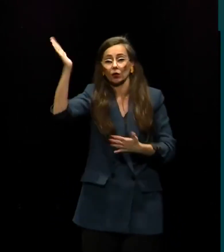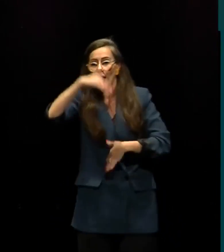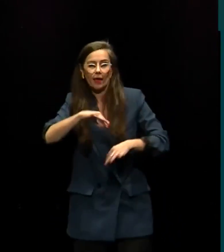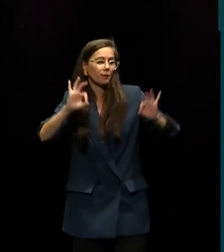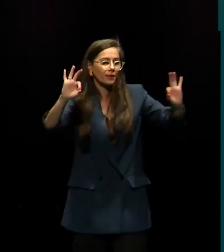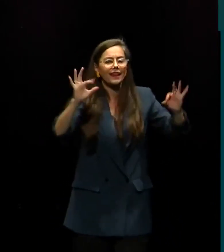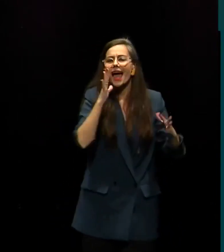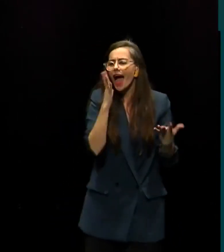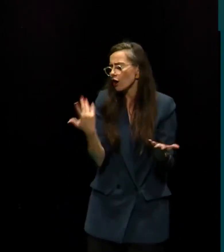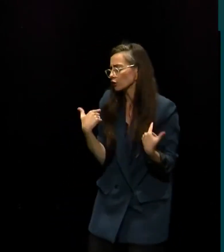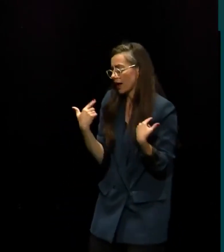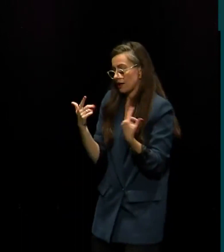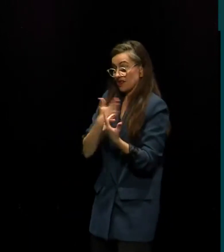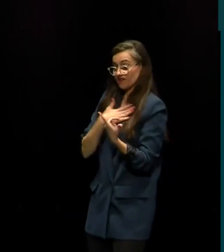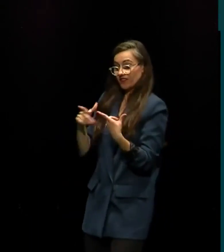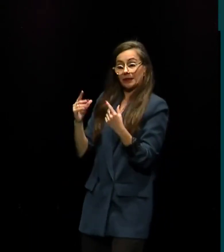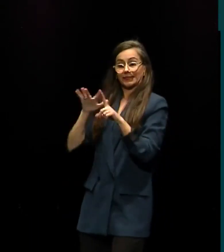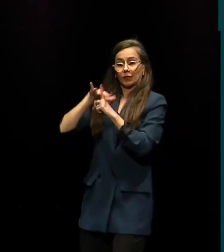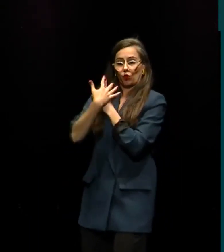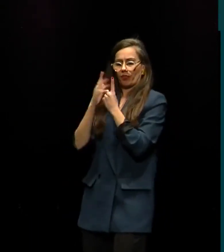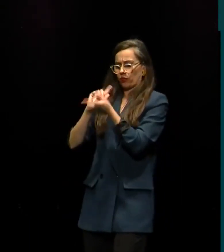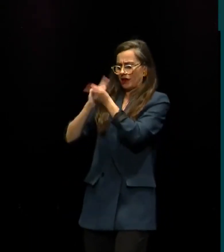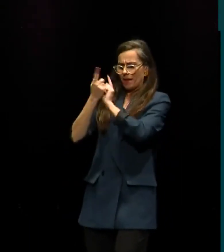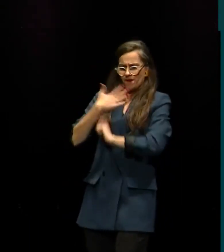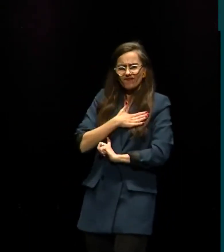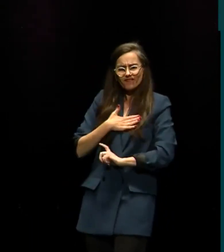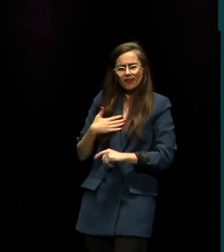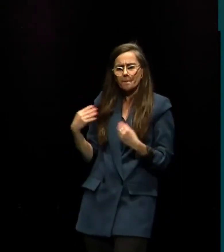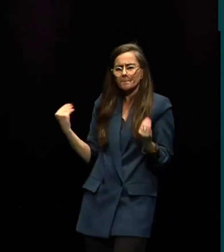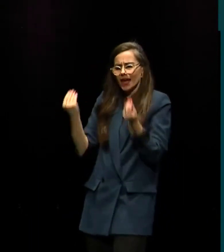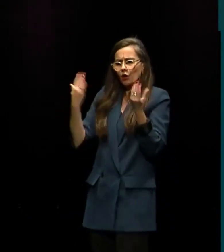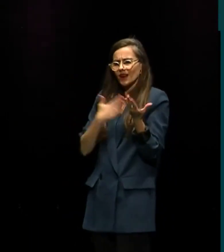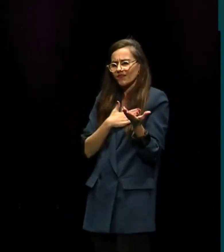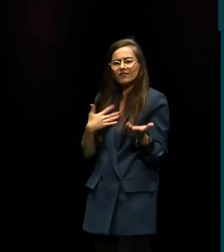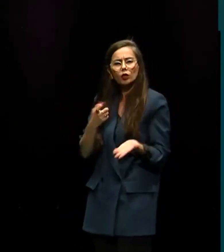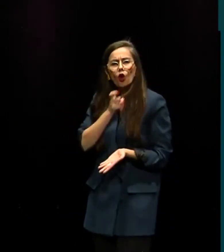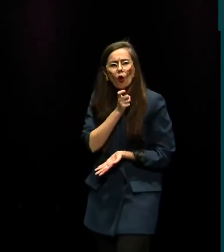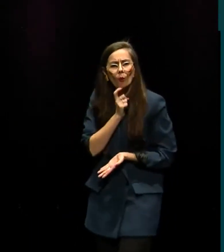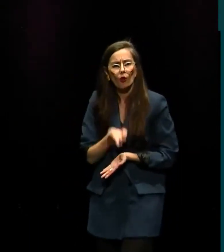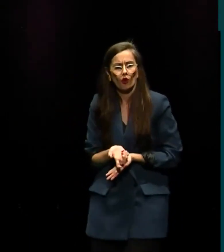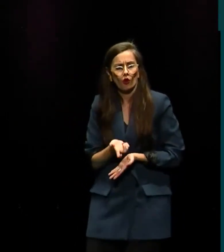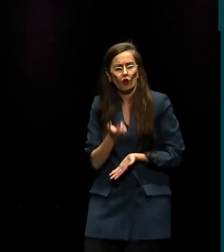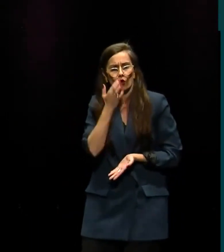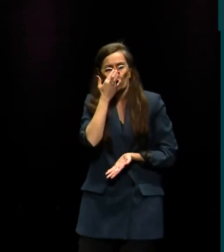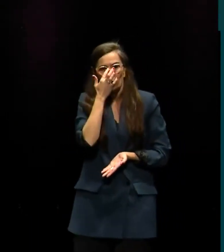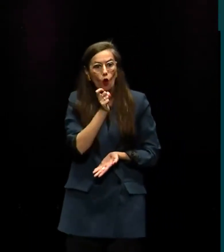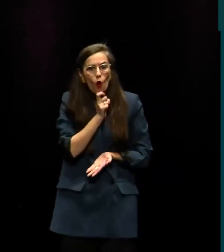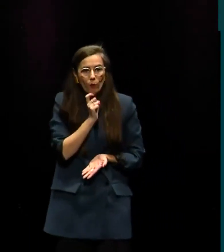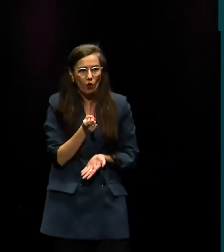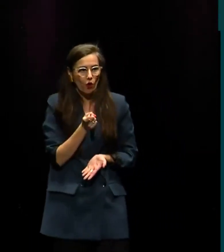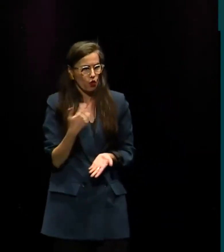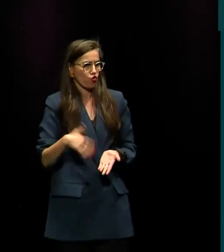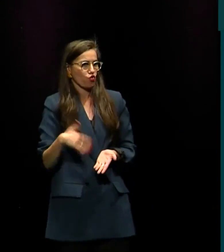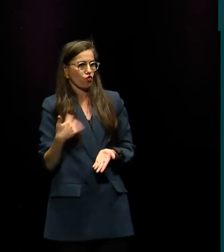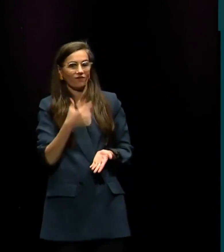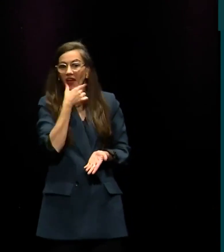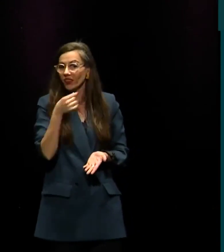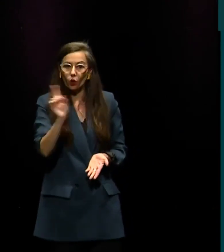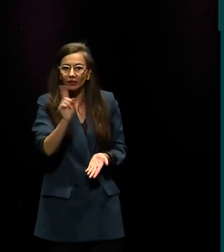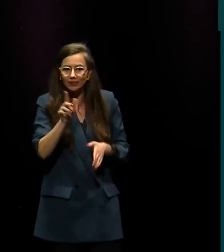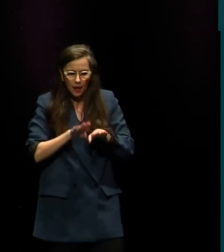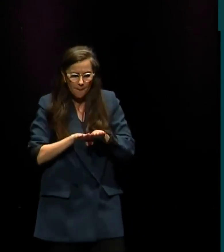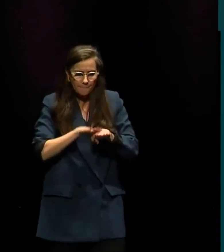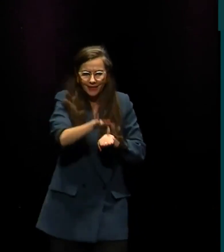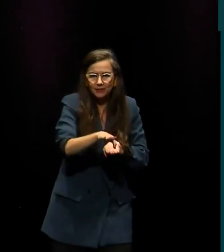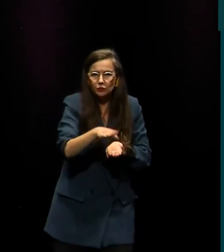es, bueno, muchas veces cuando surgen estas preocupaciones, como digo, que tenemos, ¿no? Queremos mejorar, ¿no? Queremos cambiar